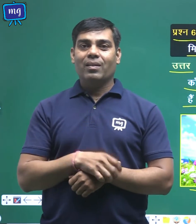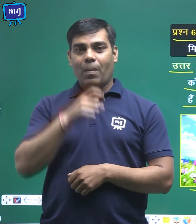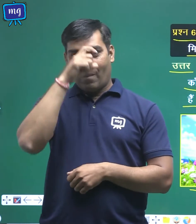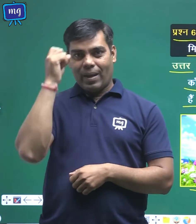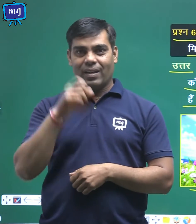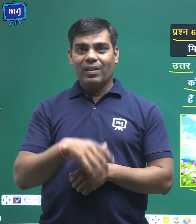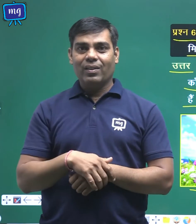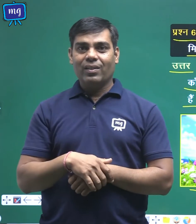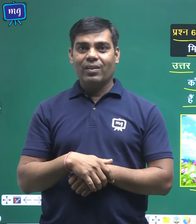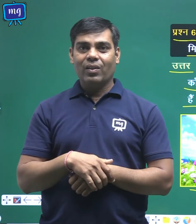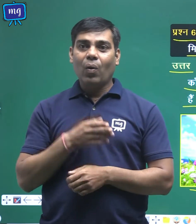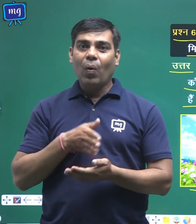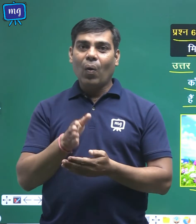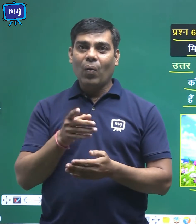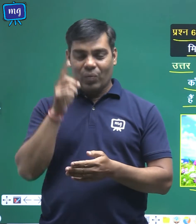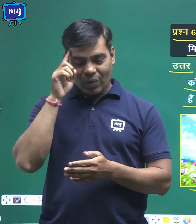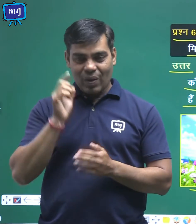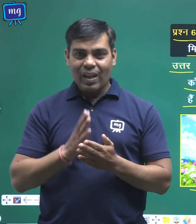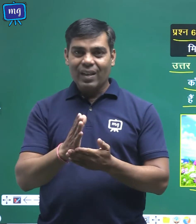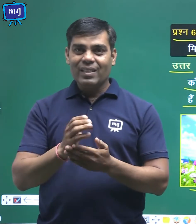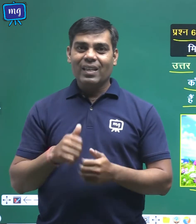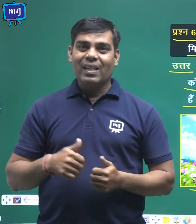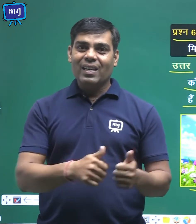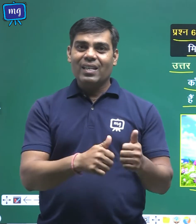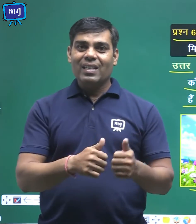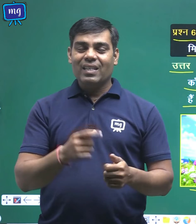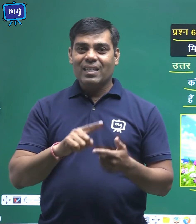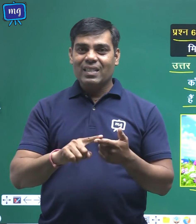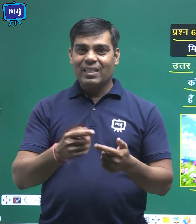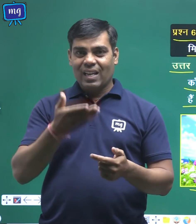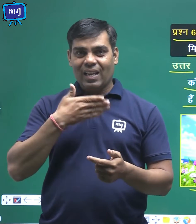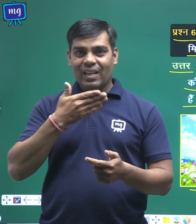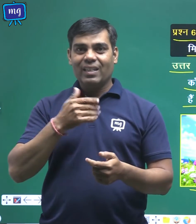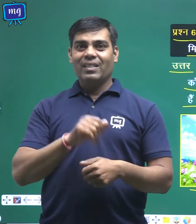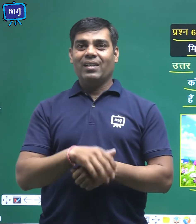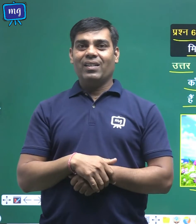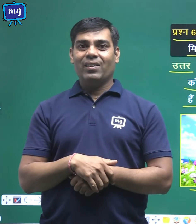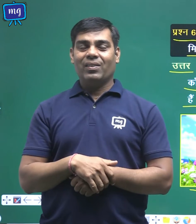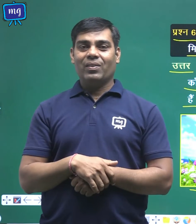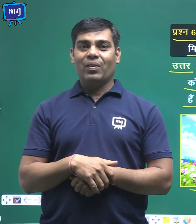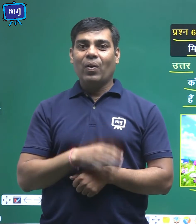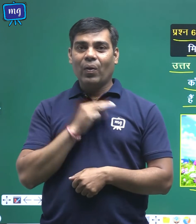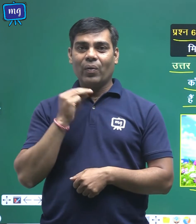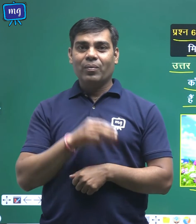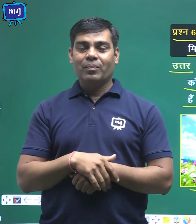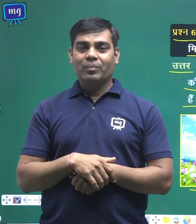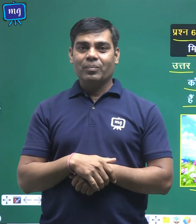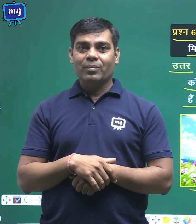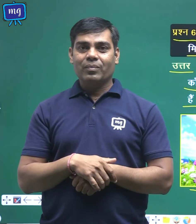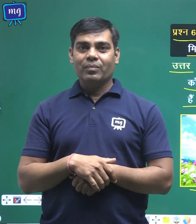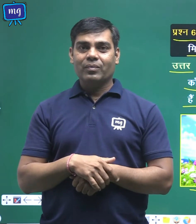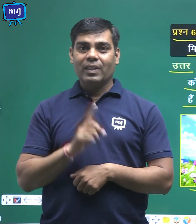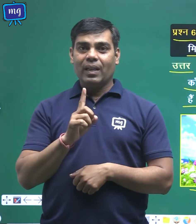मेहनत और लगन से शिक्षा लेनी चाहिए और